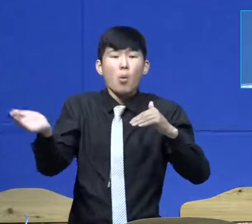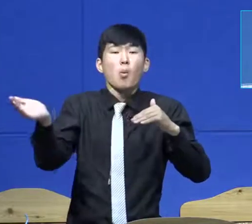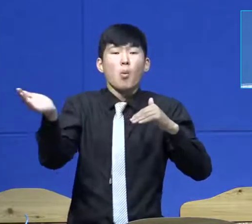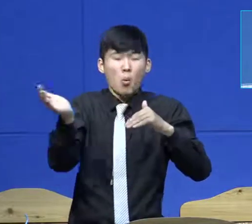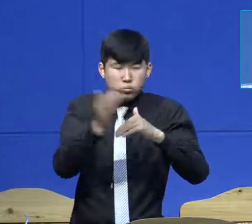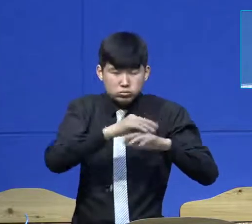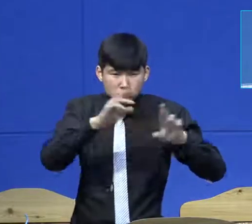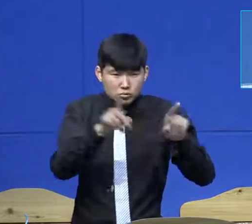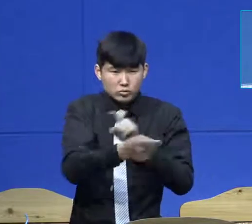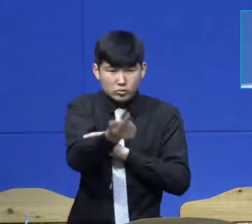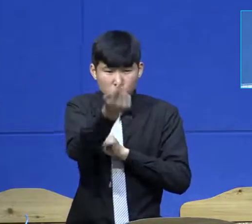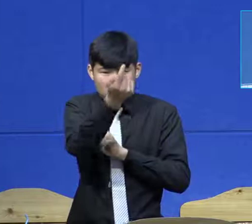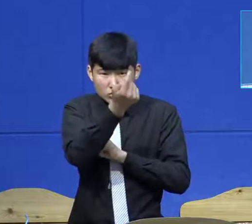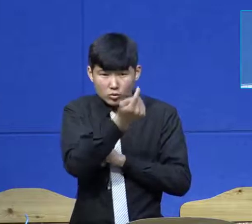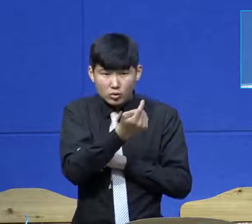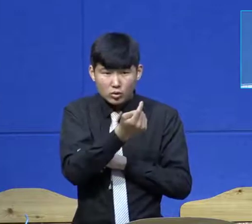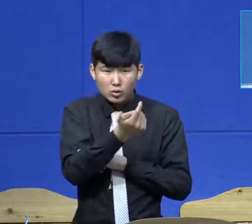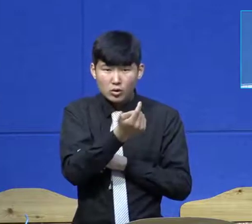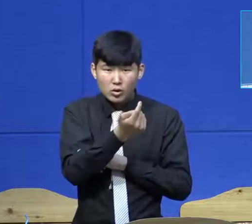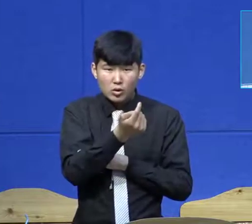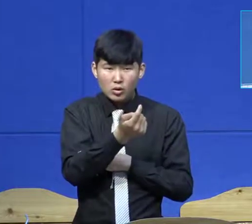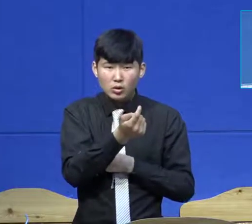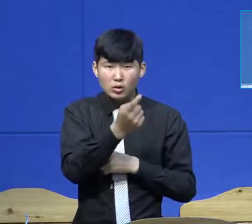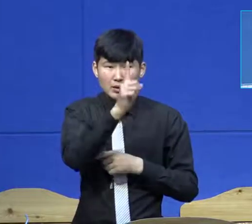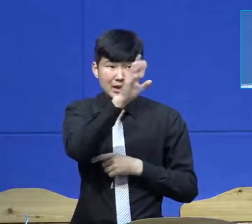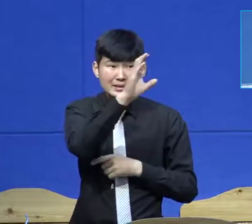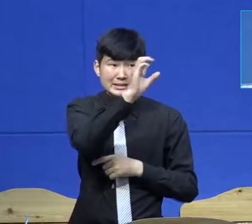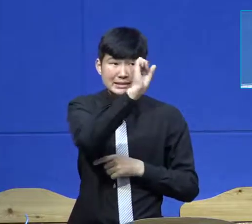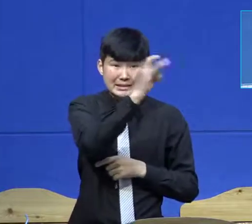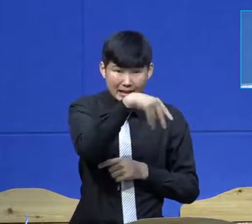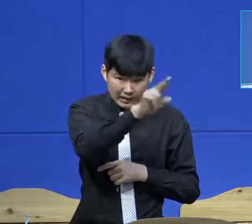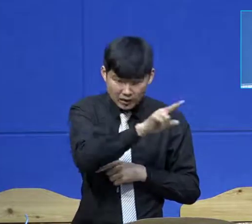тохиолдол 40 мянган тохиолдол байдаг гэж байгаа. Нэг сард шүү сард.